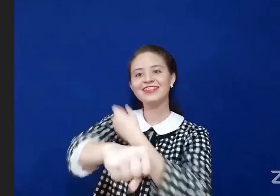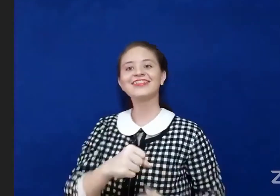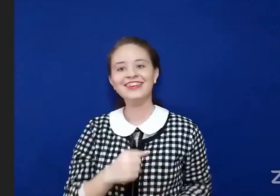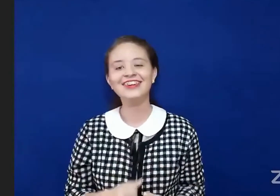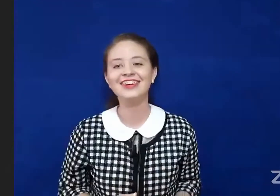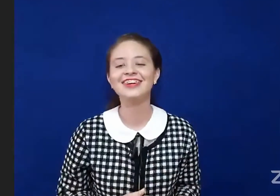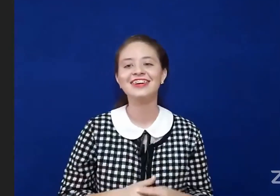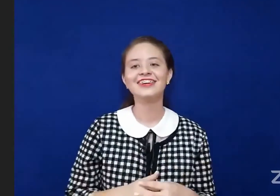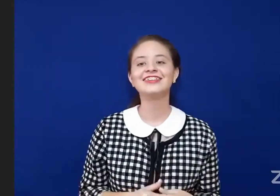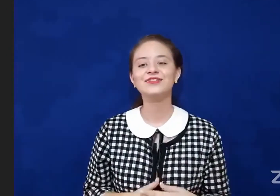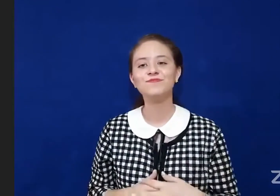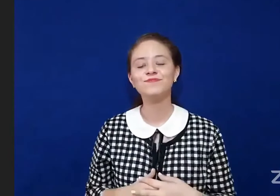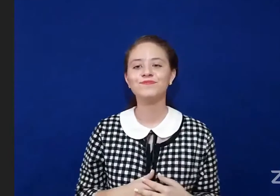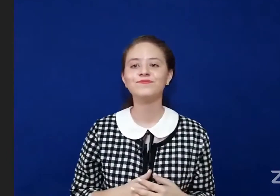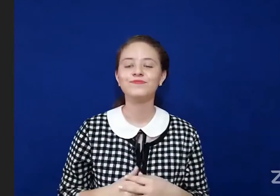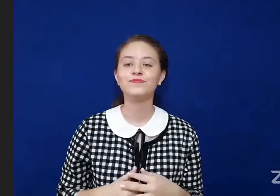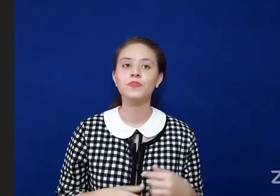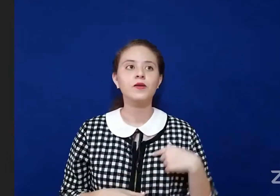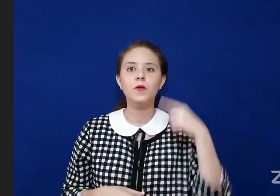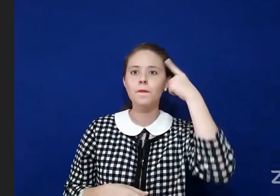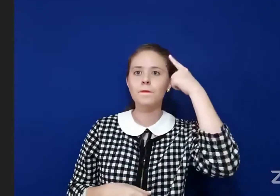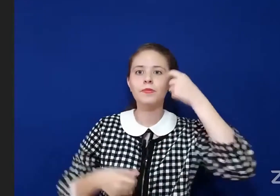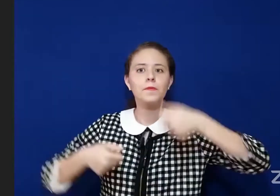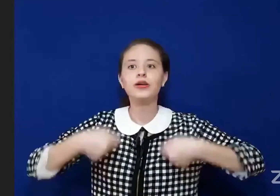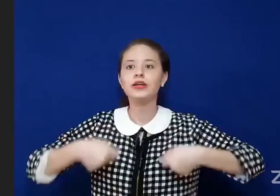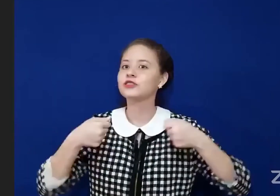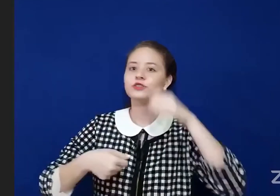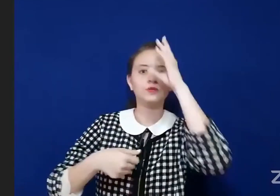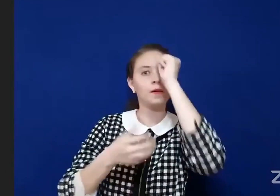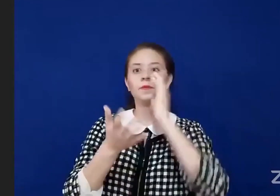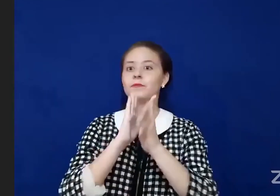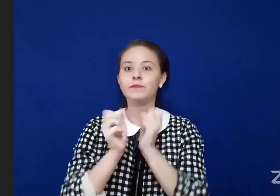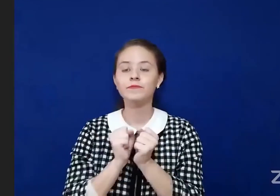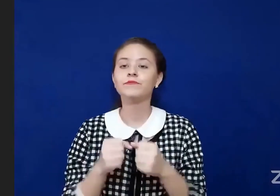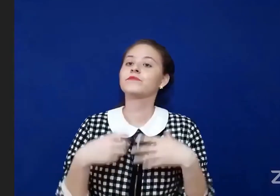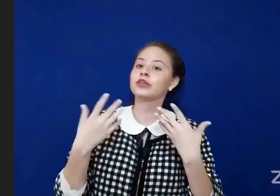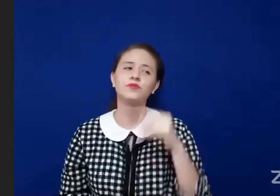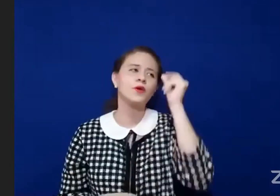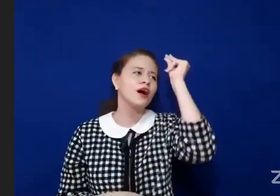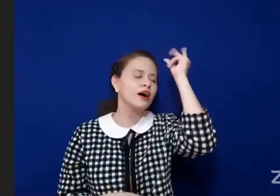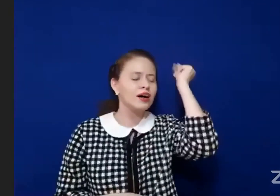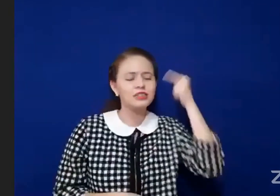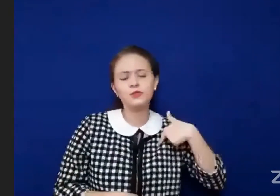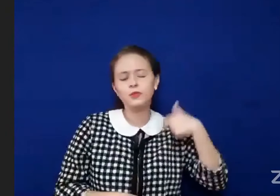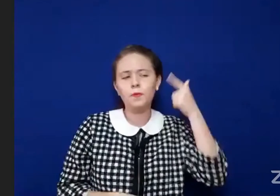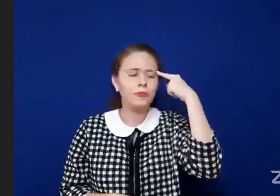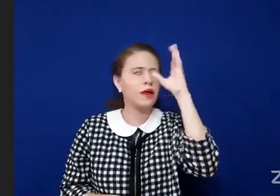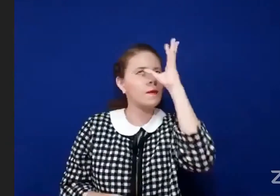muito animada e emocionada. Eu pensei, eu preciso aprender Libras. Um tempo atrás